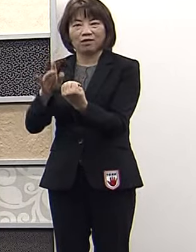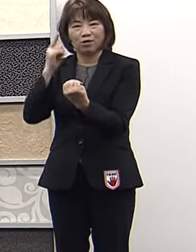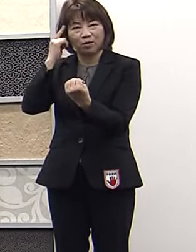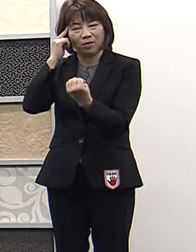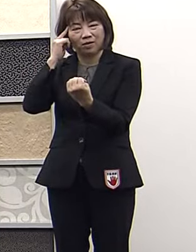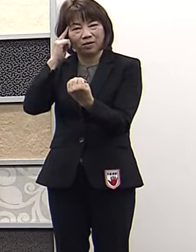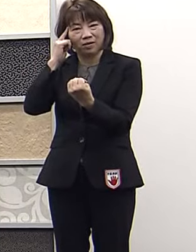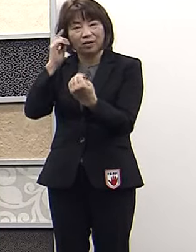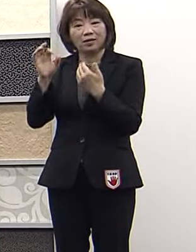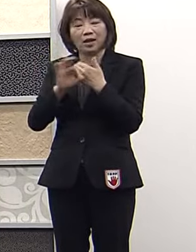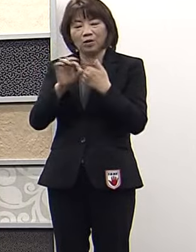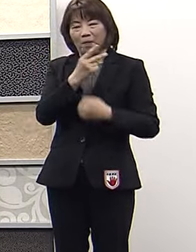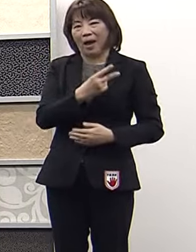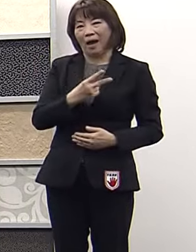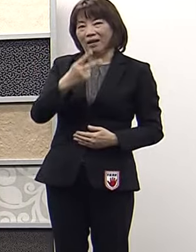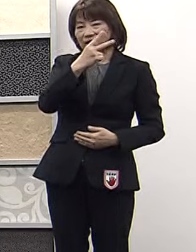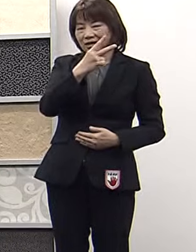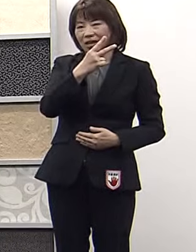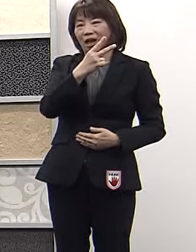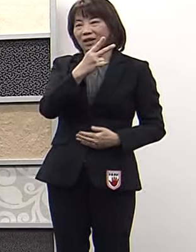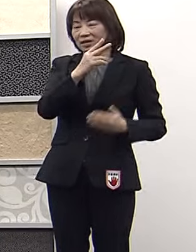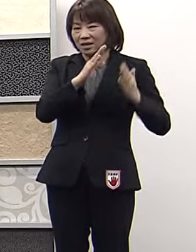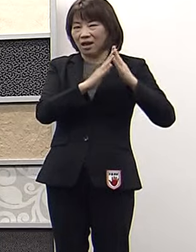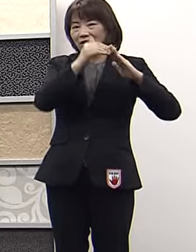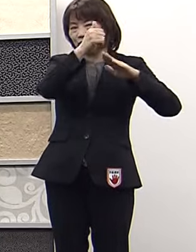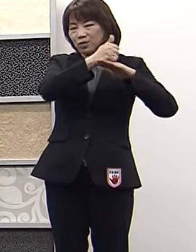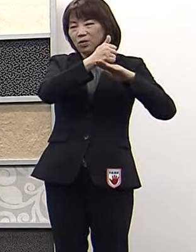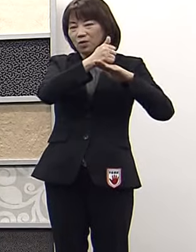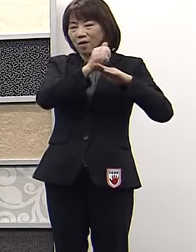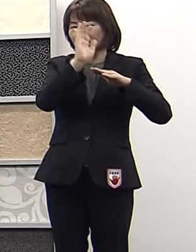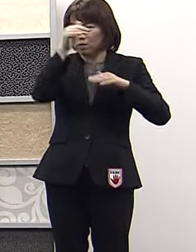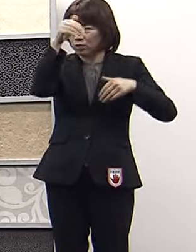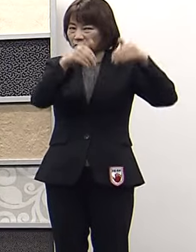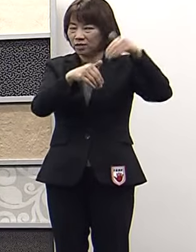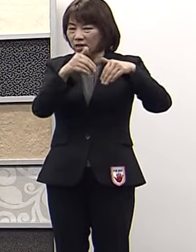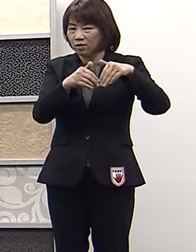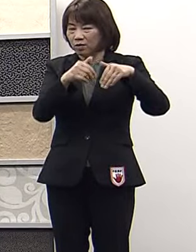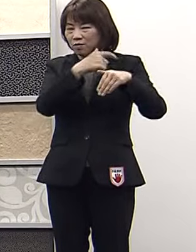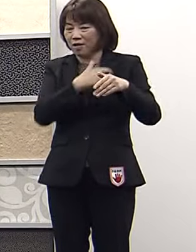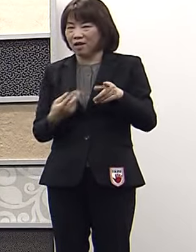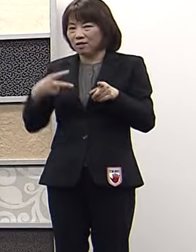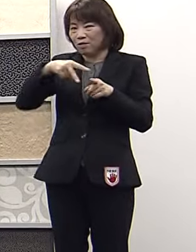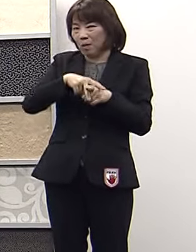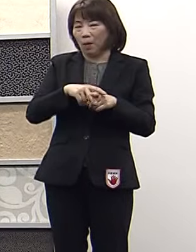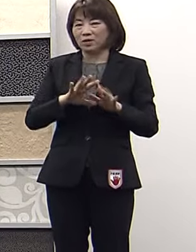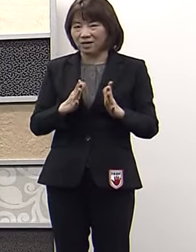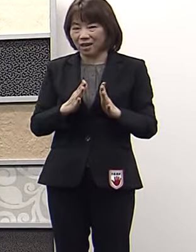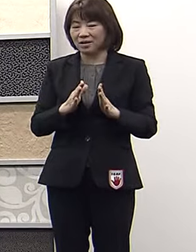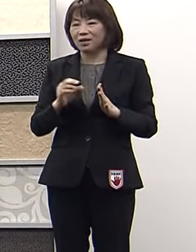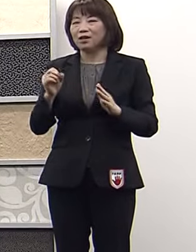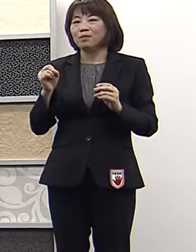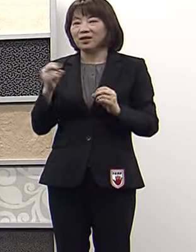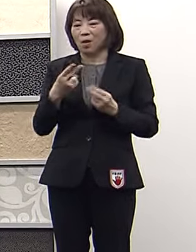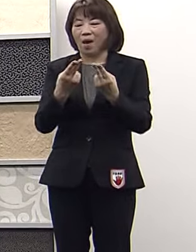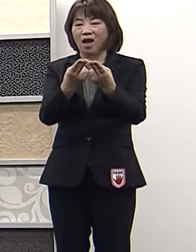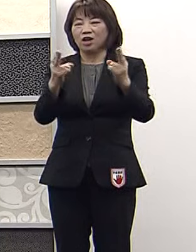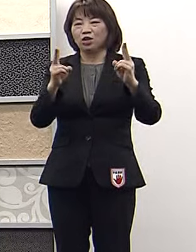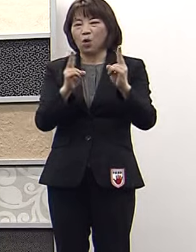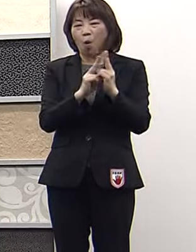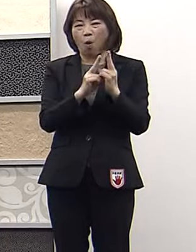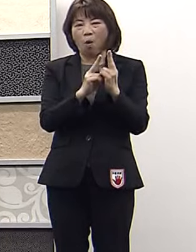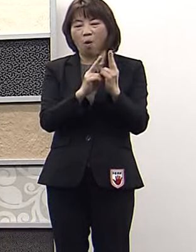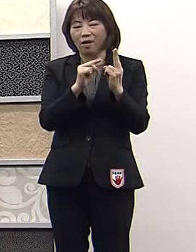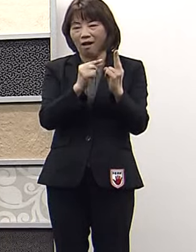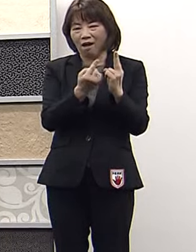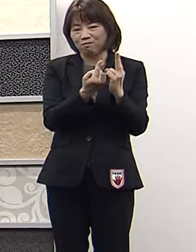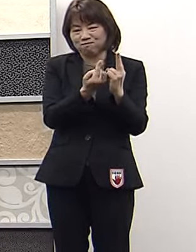二階会長に関して言えば次の選挙には出られない、あるいは党を離れるといったことも含めてですけれども、何がし